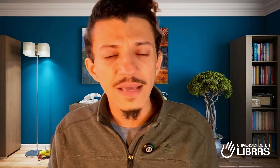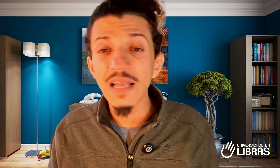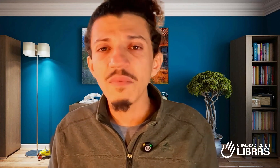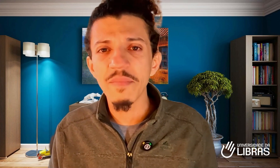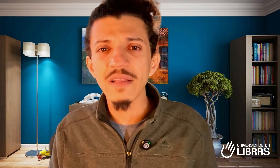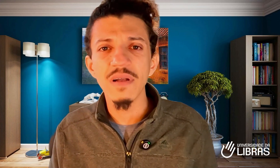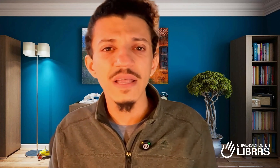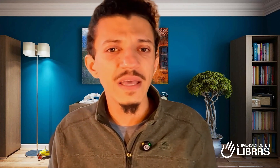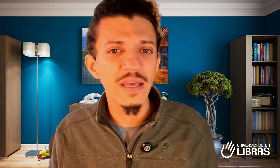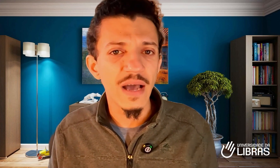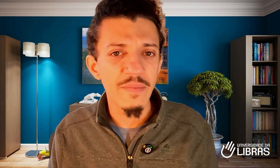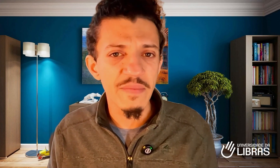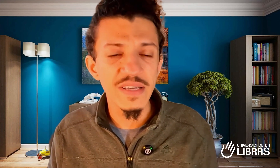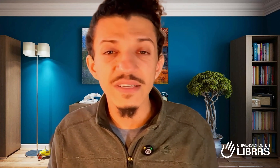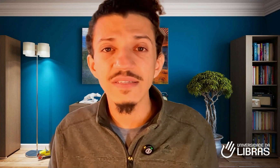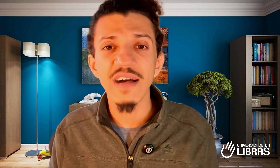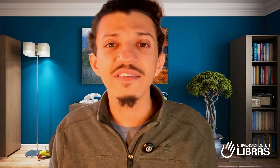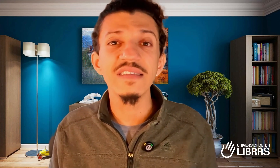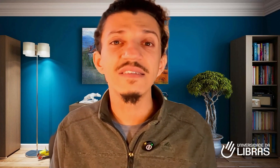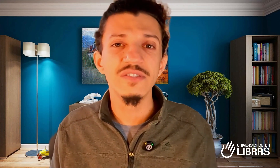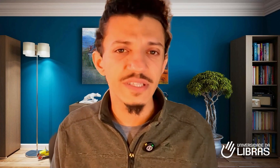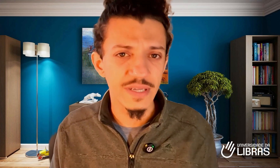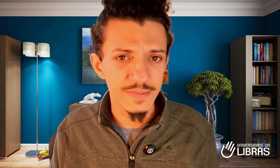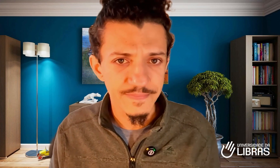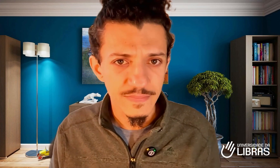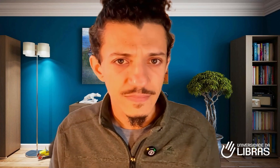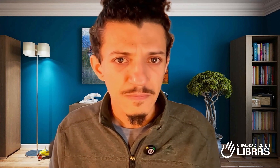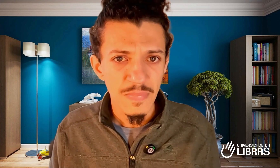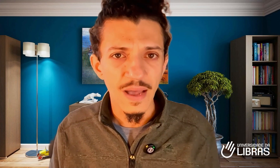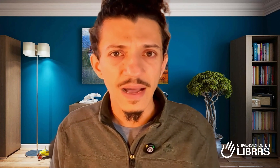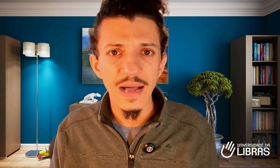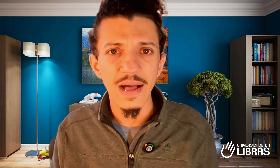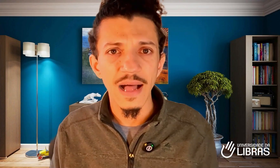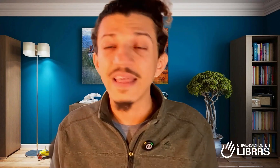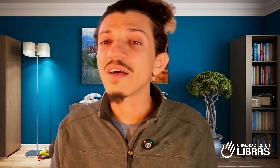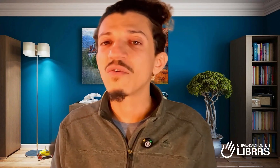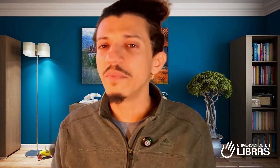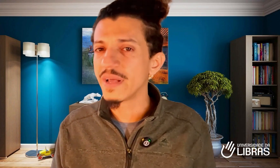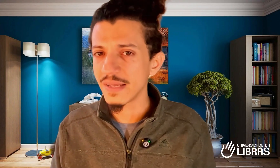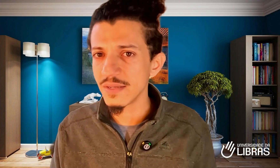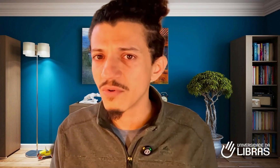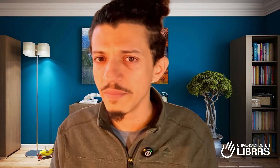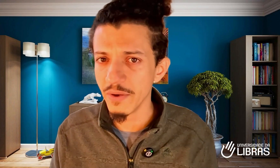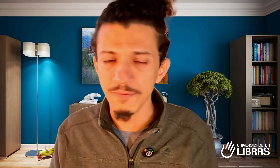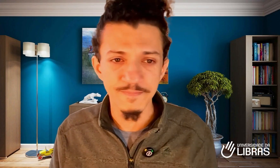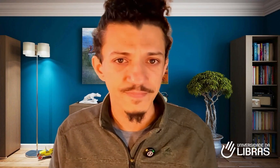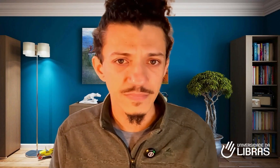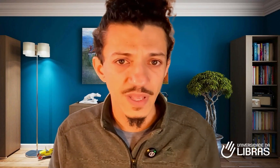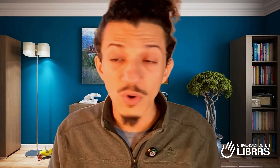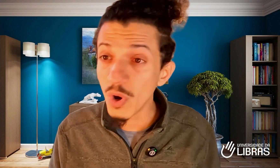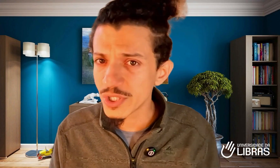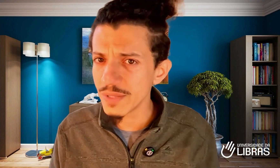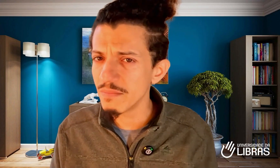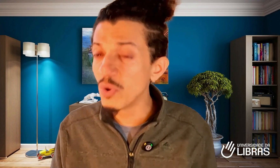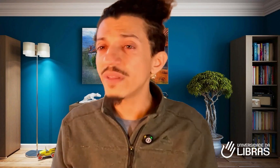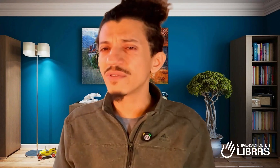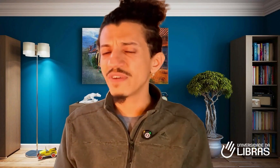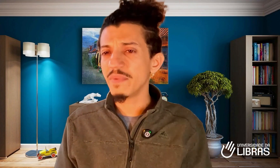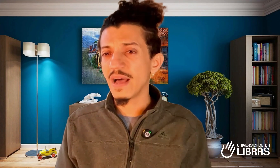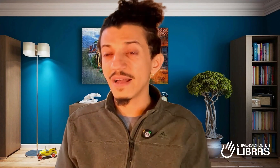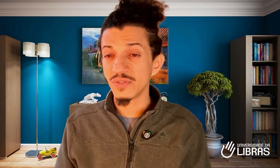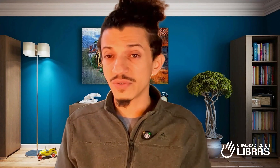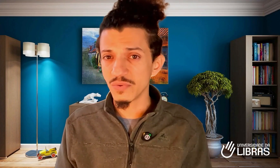E naquele momento ali, a minha mãe já estava decidida a ter a comunicação comigo. E hoje,